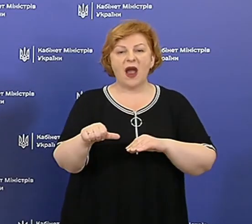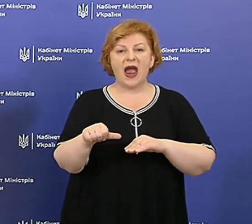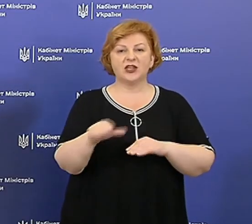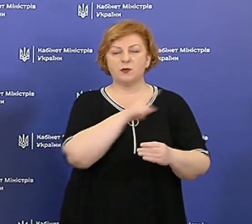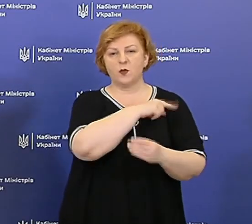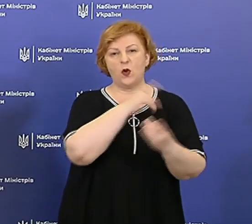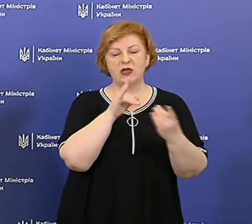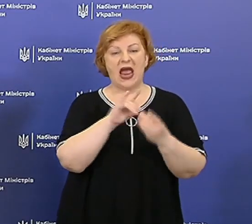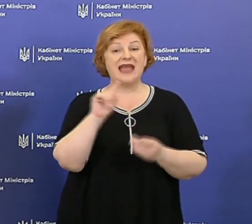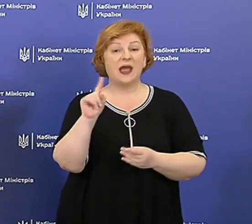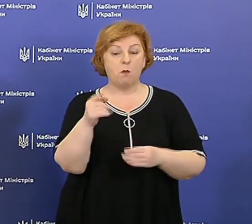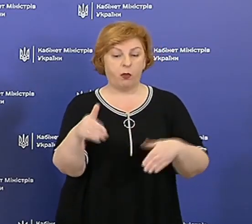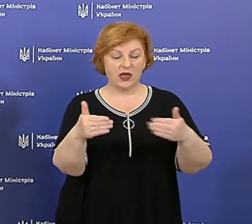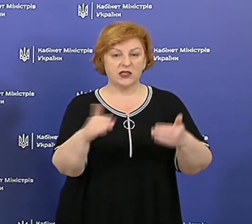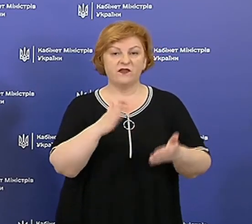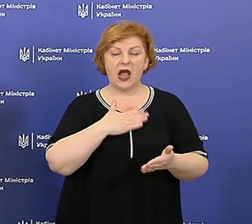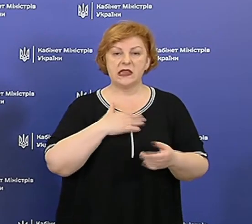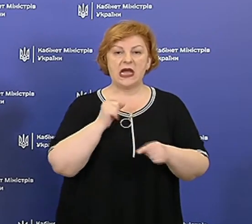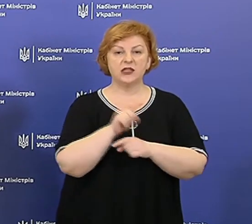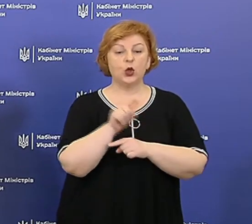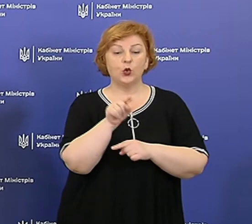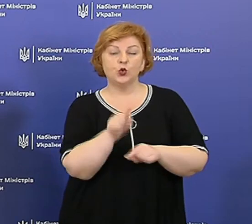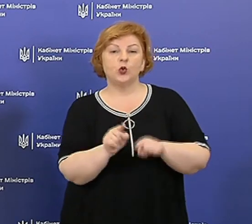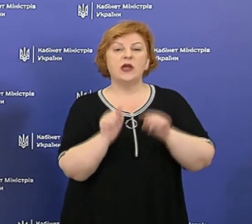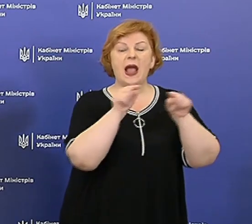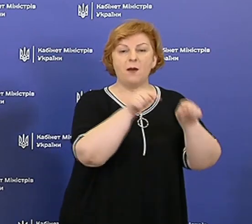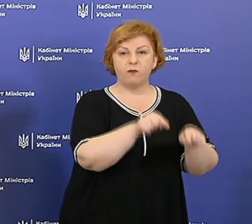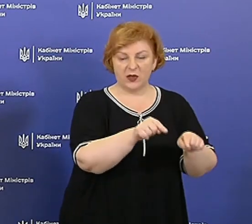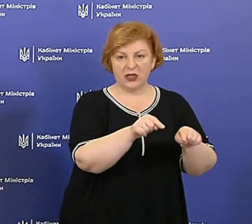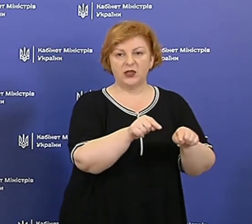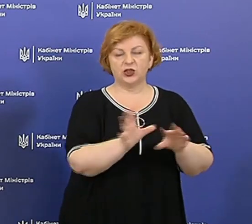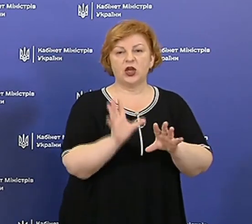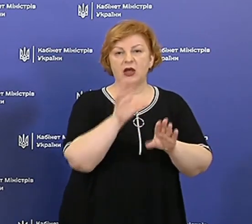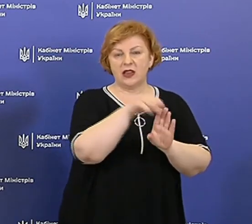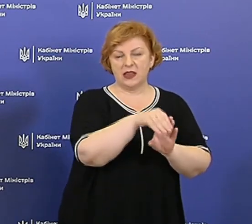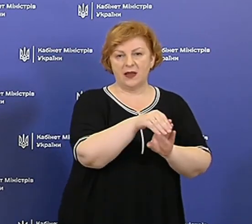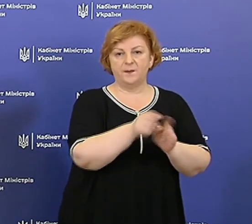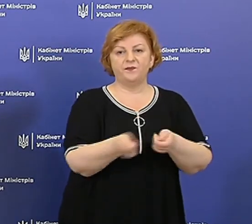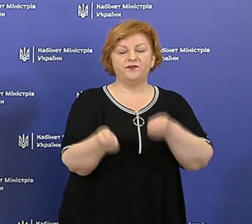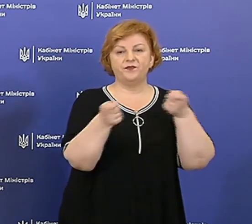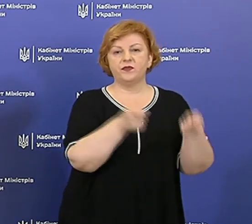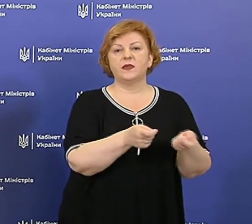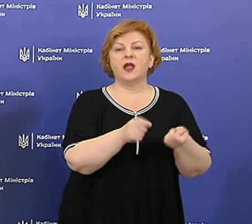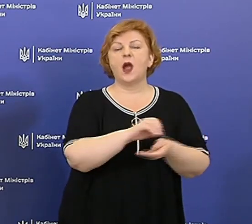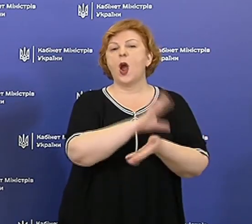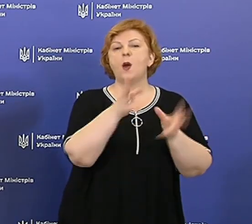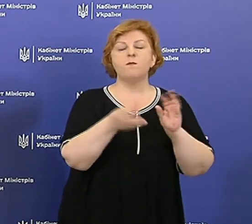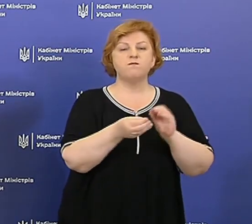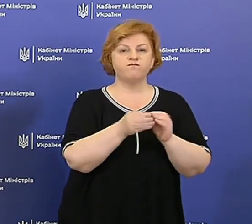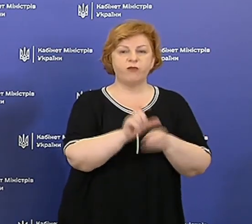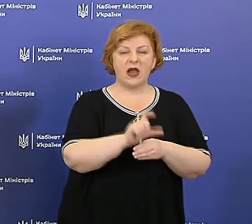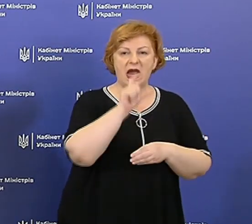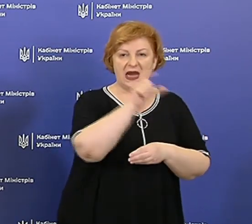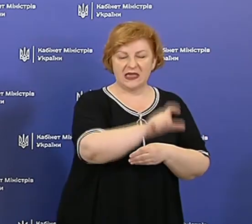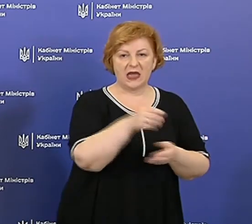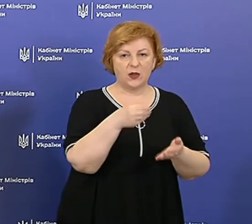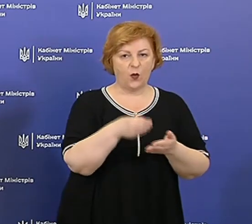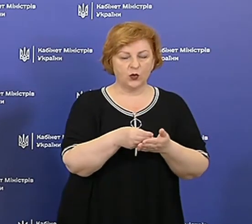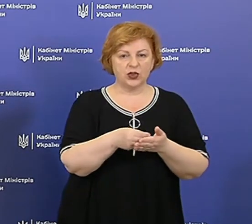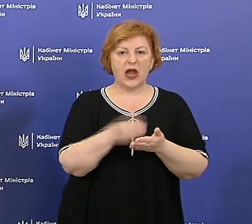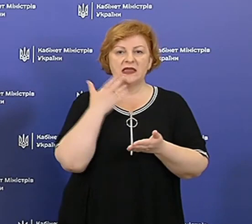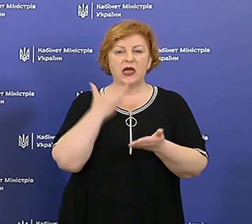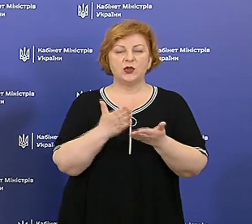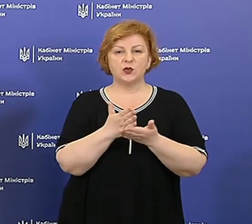хвилі. Тому наше завдання, щоб туди прийшли пакет коштів з Національної служби здоров'я України, і всі медики,